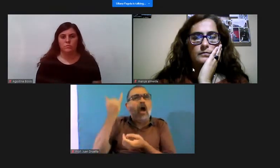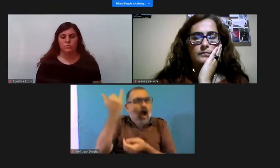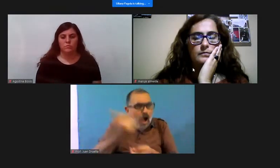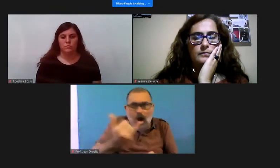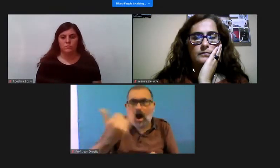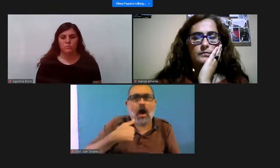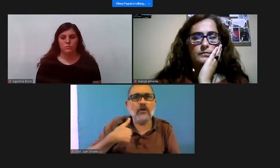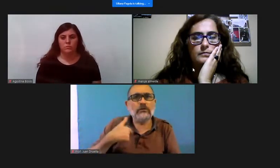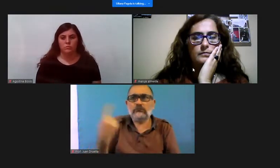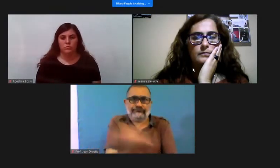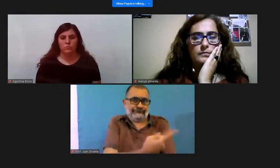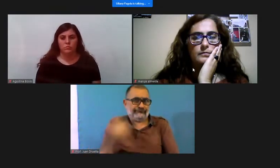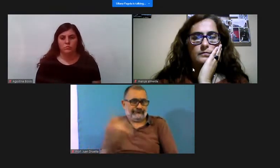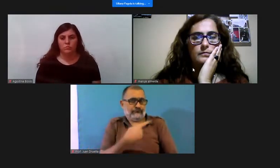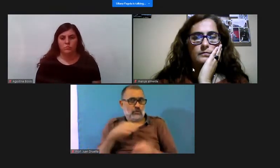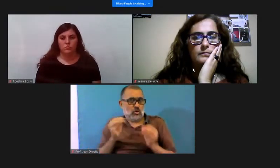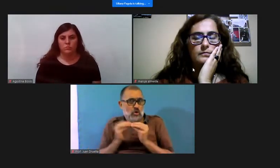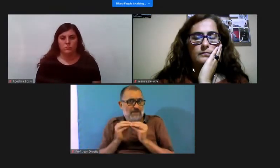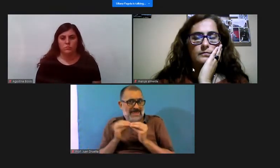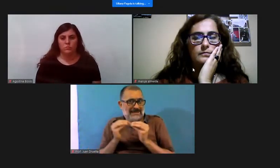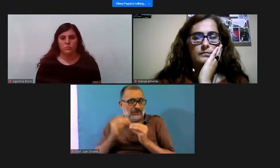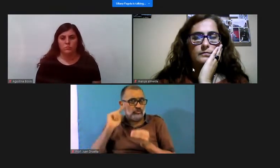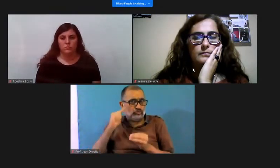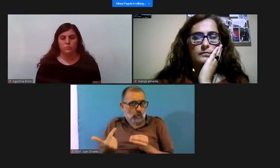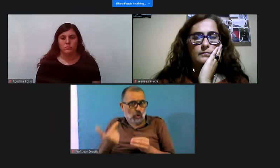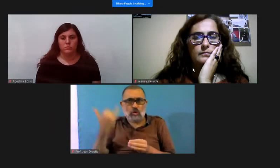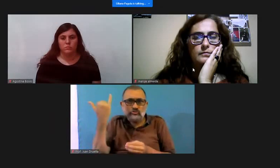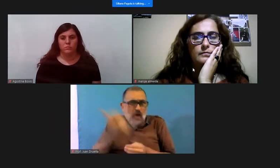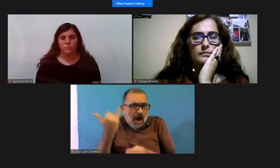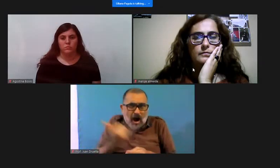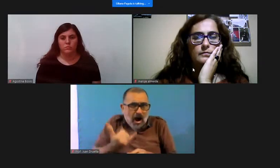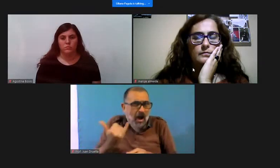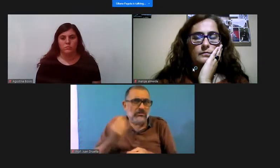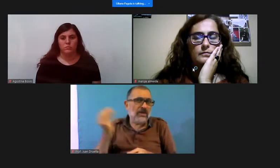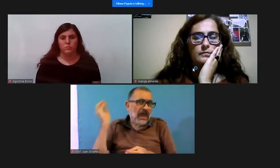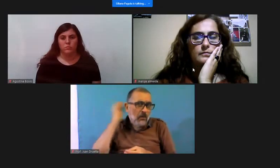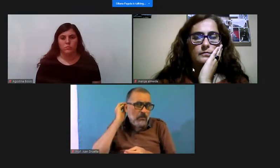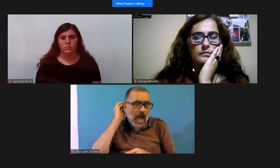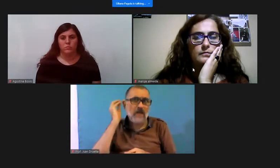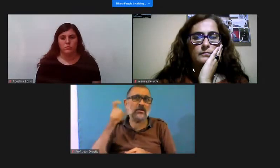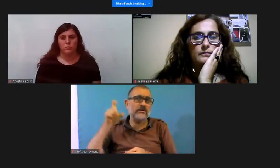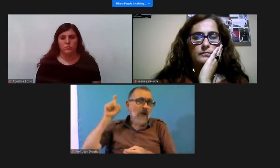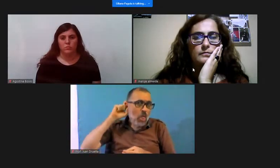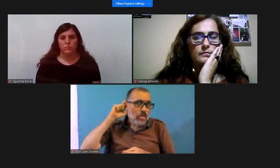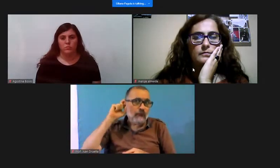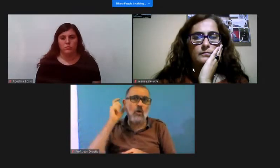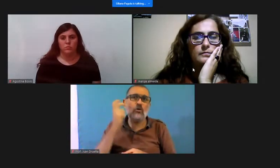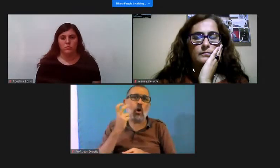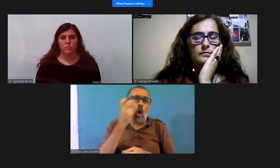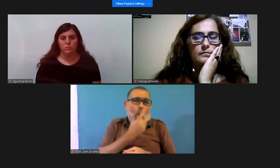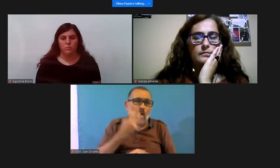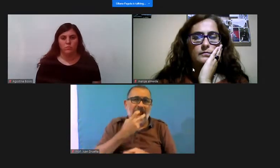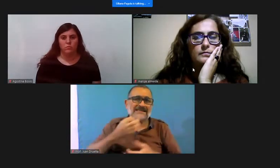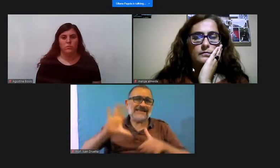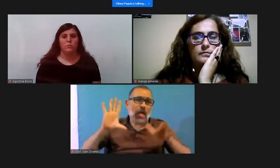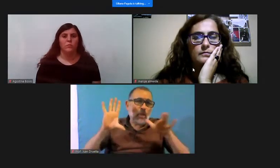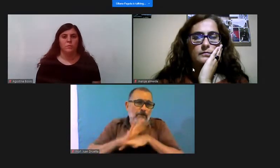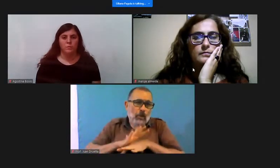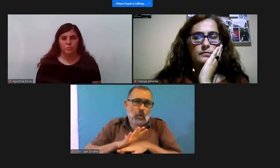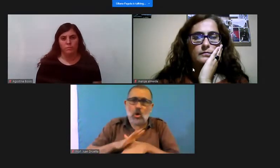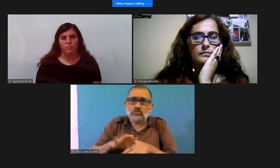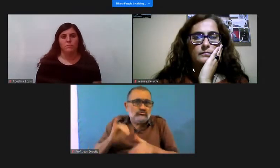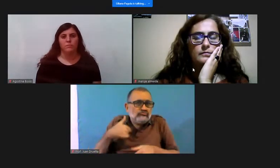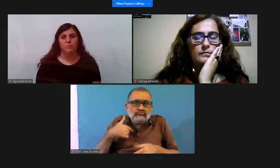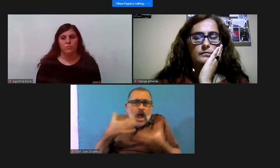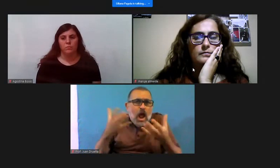Dejando de lado, sí, nosotros entre compañeros y compañeras, sí, también hay personas que tienen implantes,